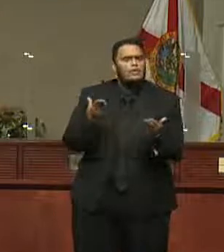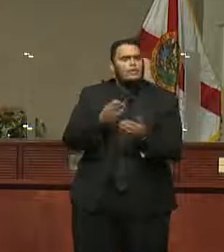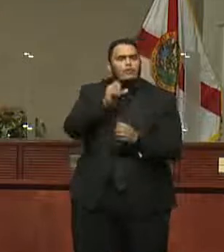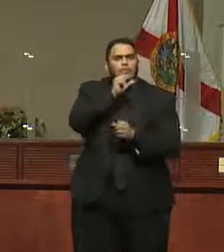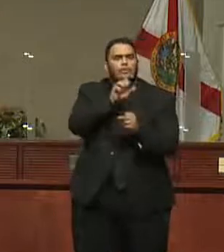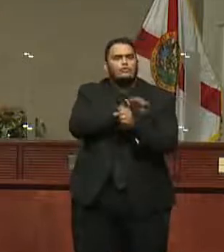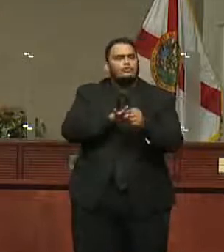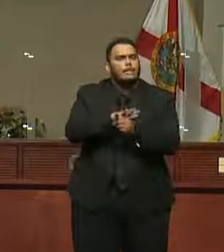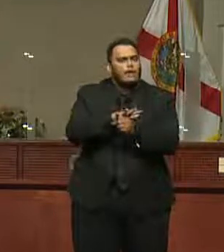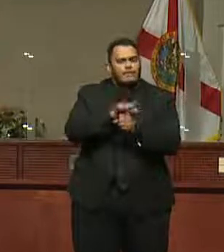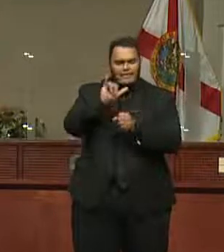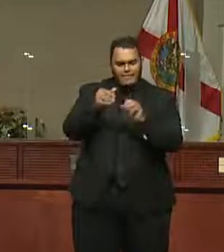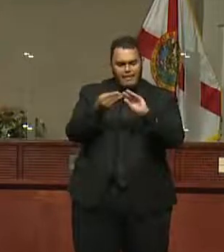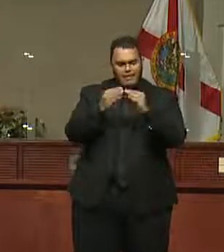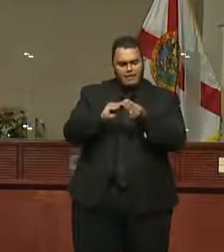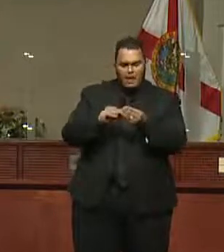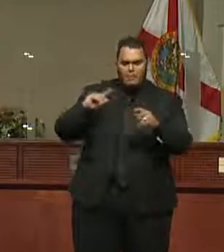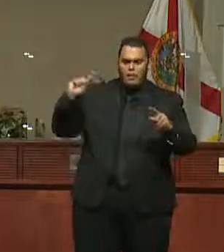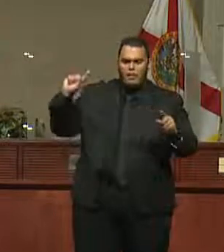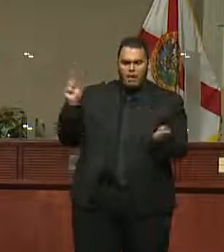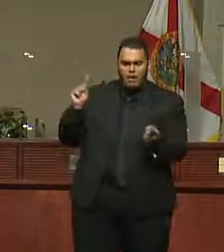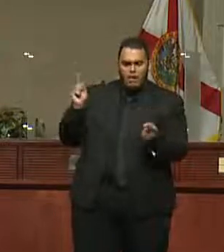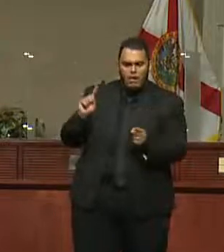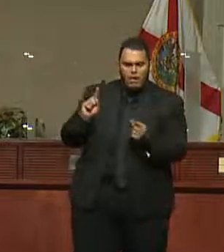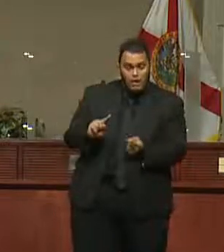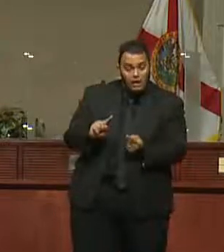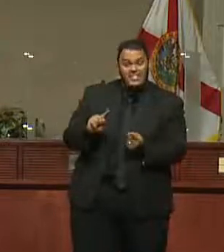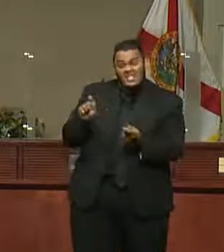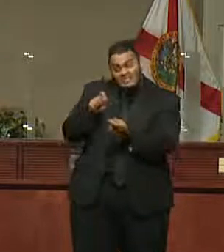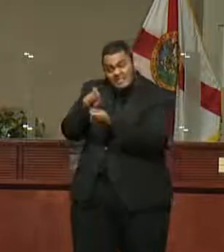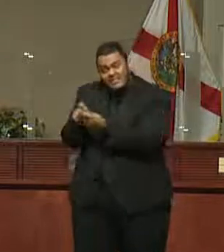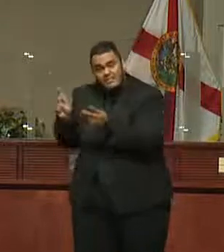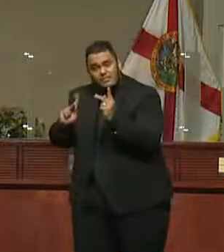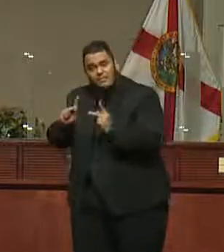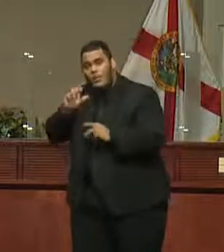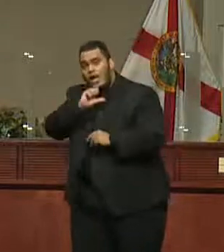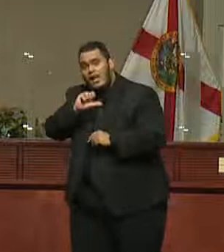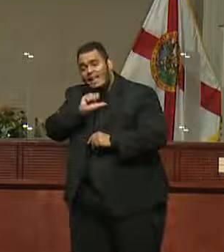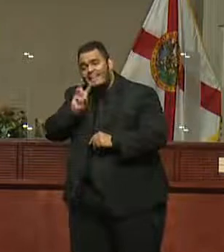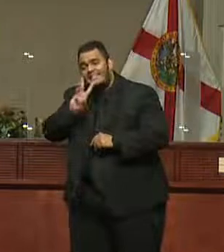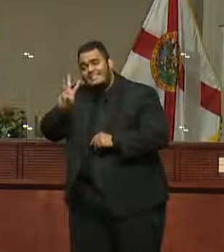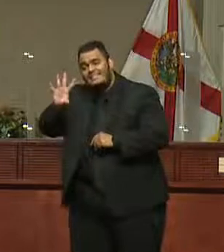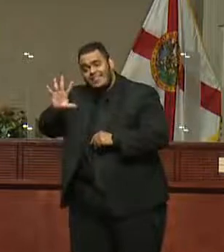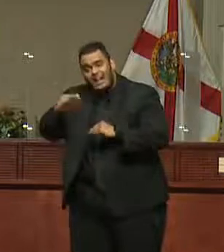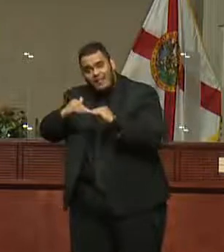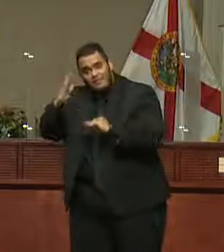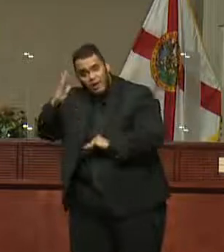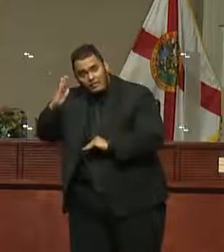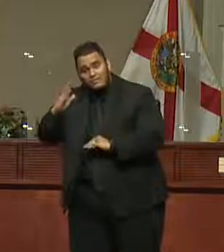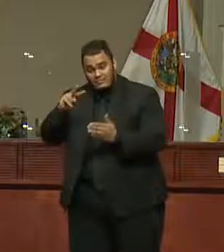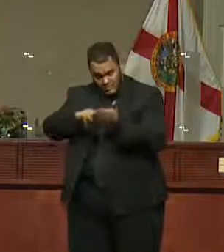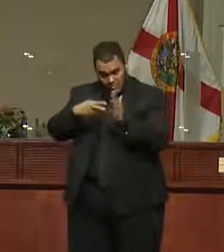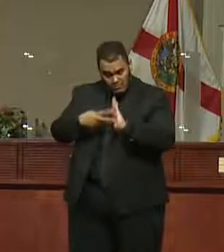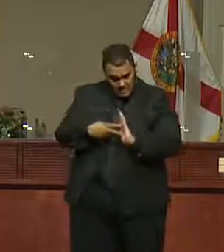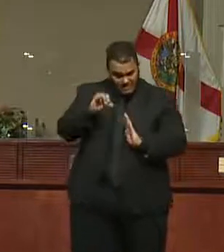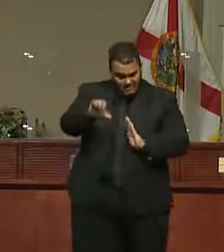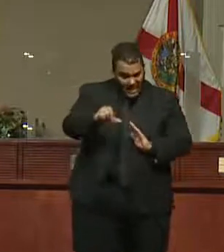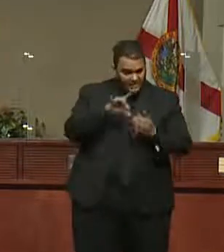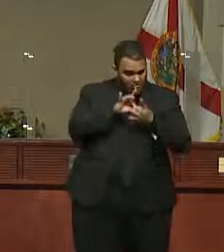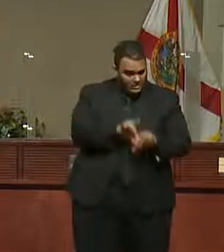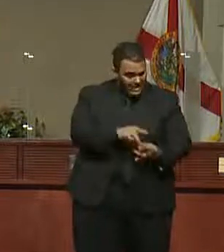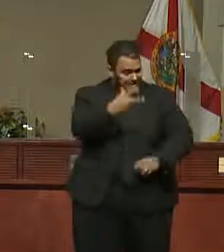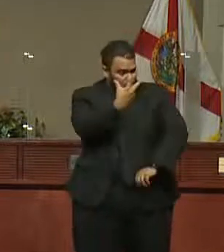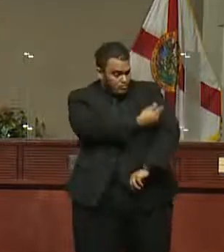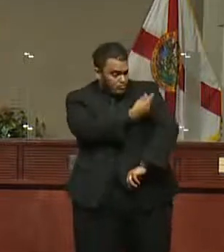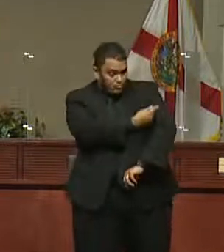within the 65-plus population. Do we attribute that decrease to the vaccination efforts? We